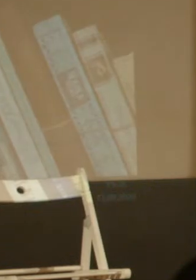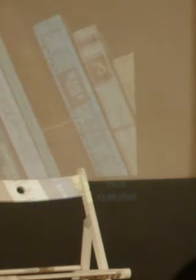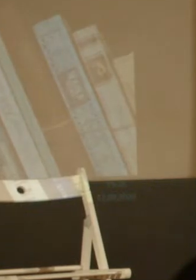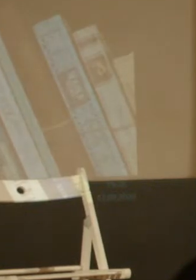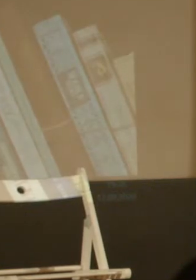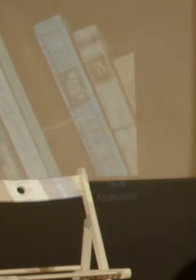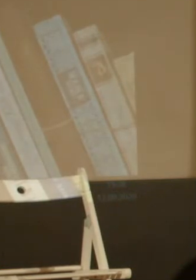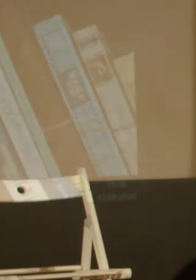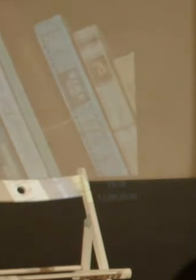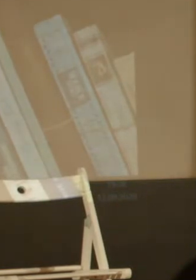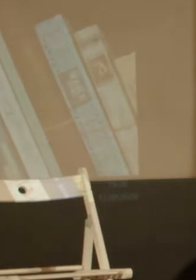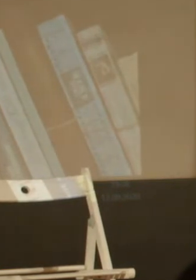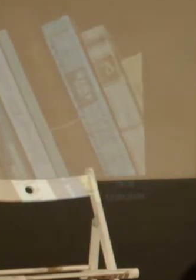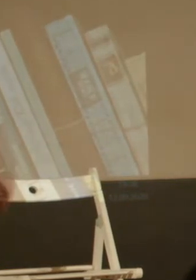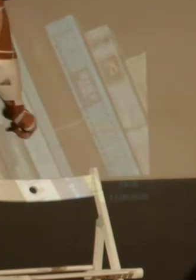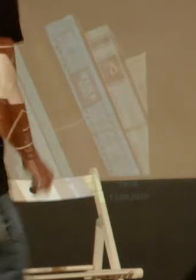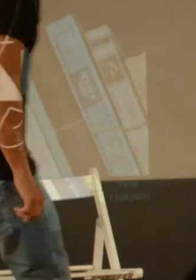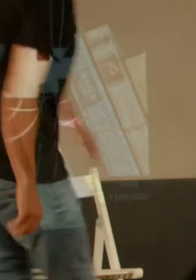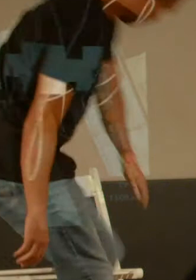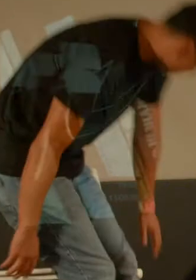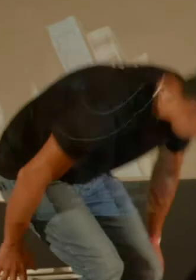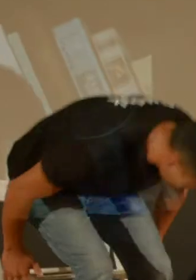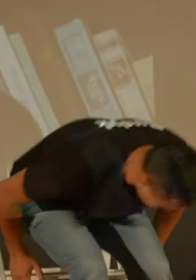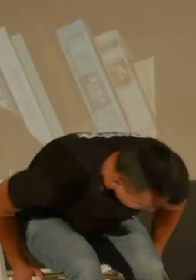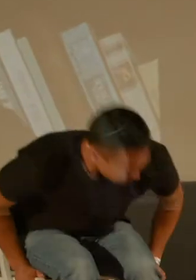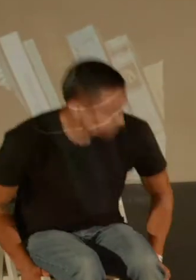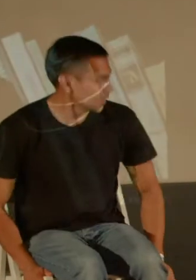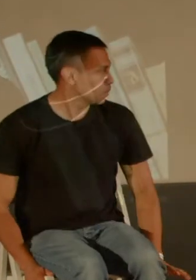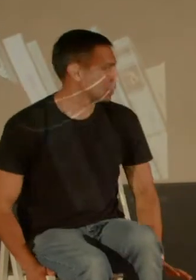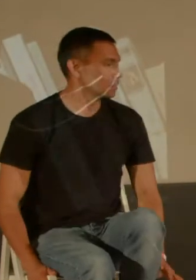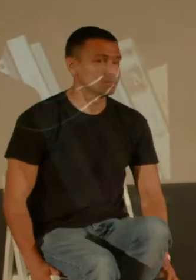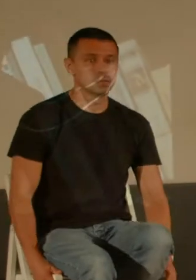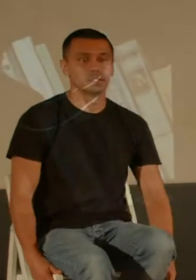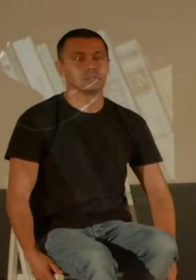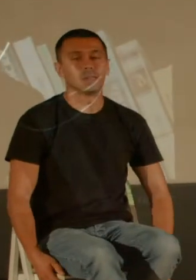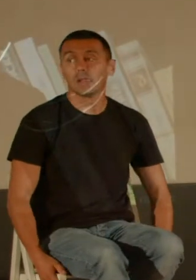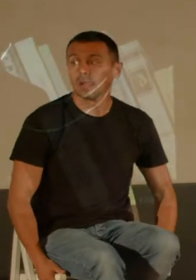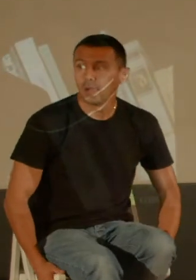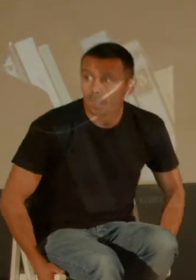що можемо починати з невеличкою затримкою. Може, закриємо двері?